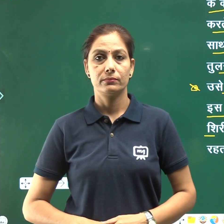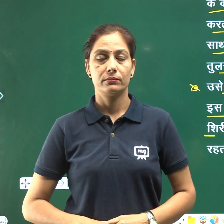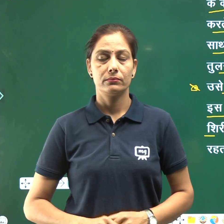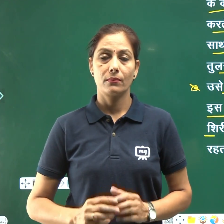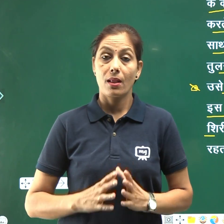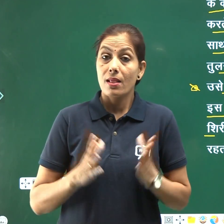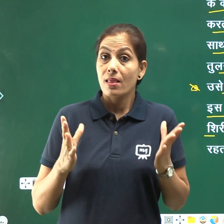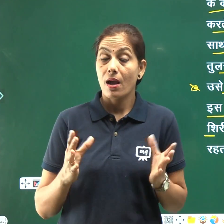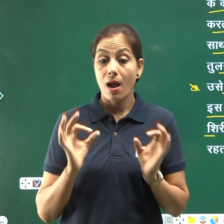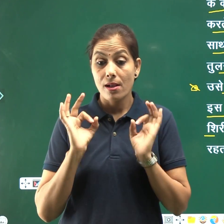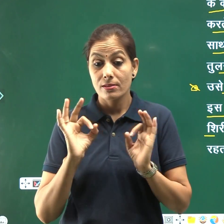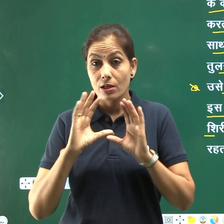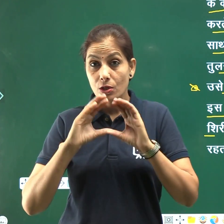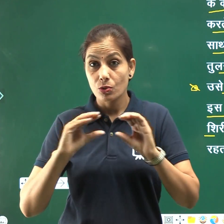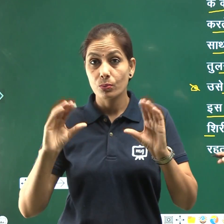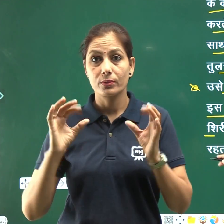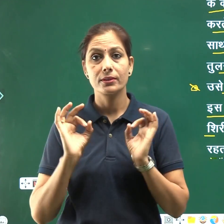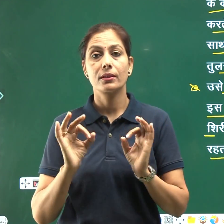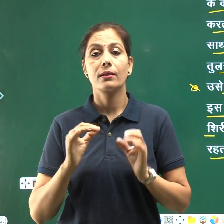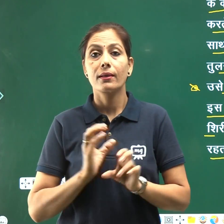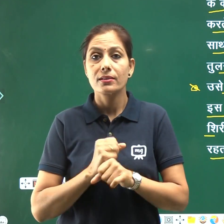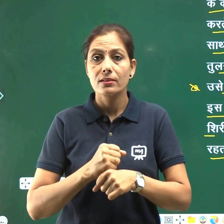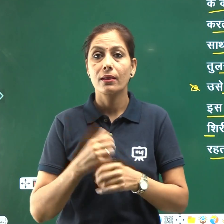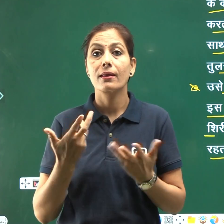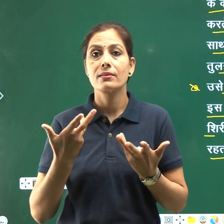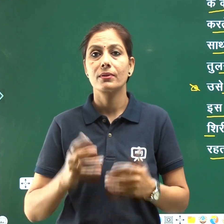इतना सरस कैसे बना रहता है।